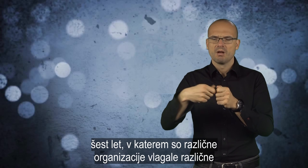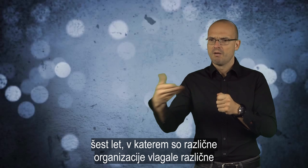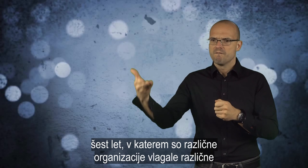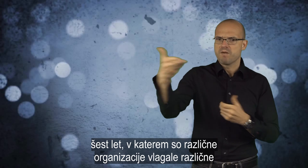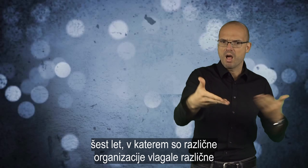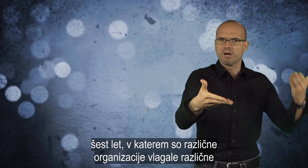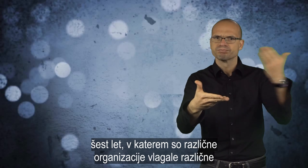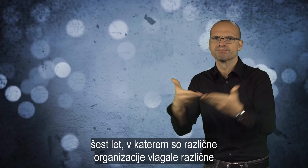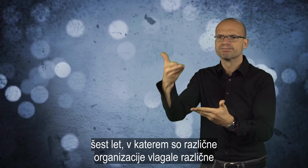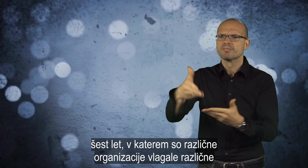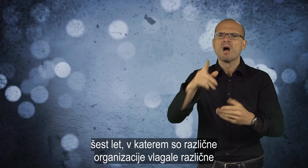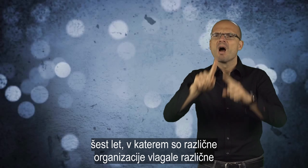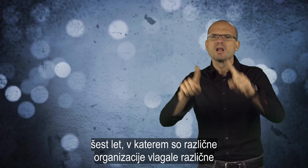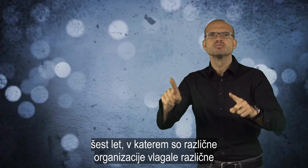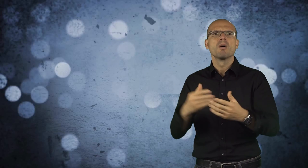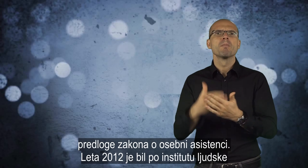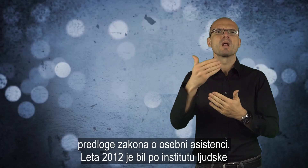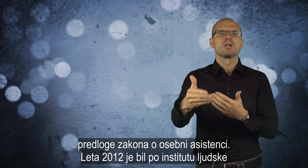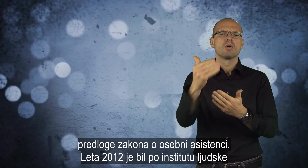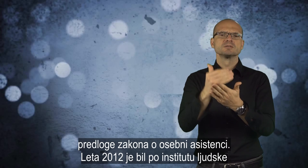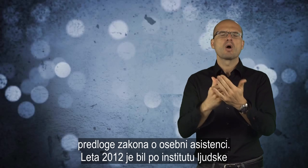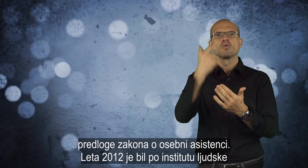vlagale različne predloge zakona o osebni asistenci.